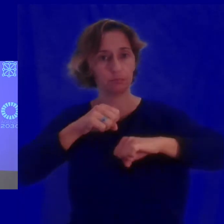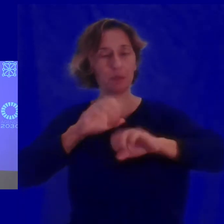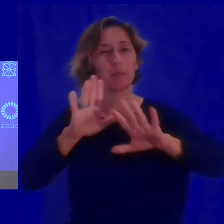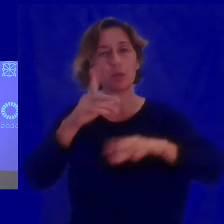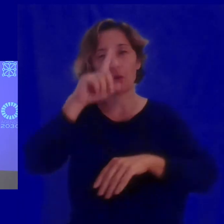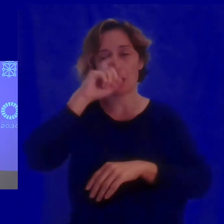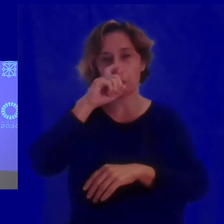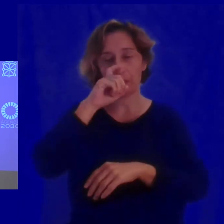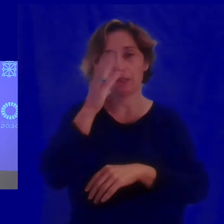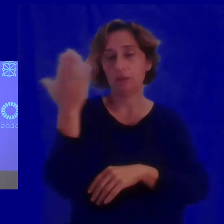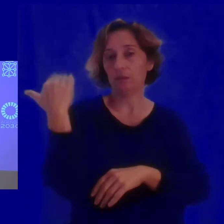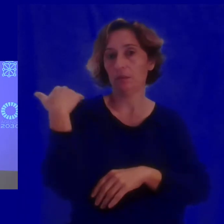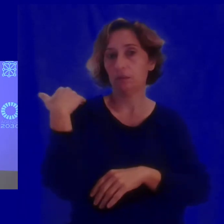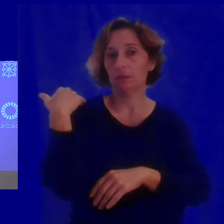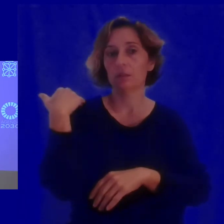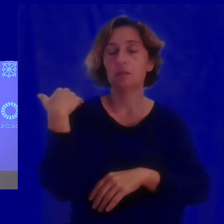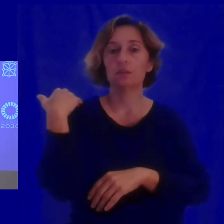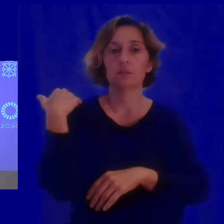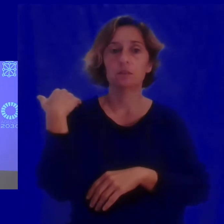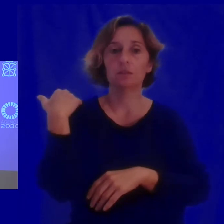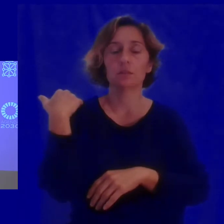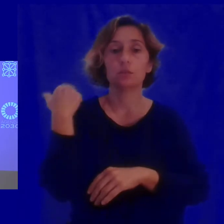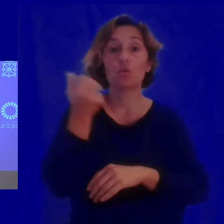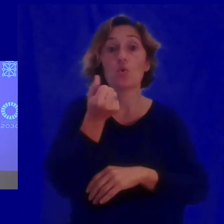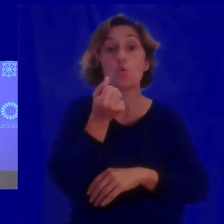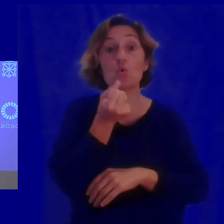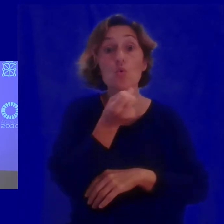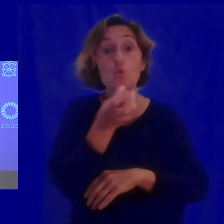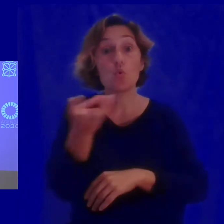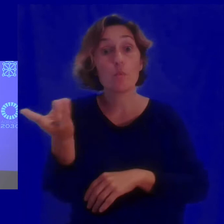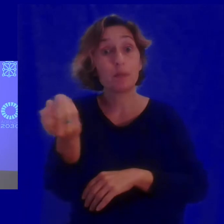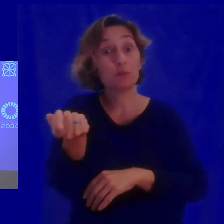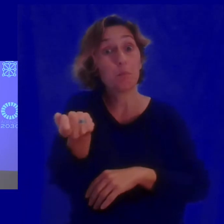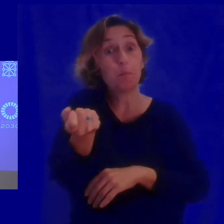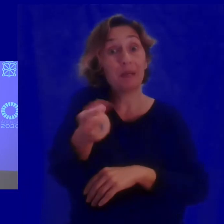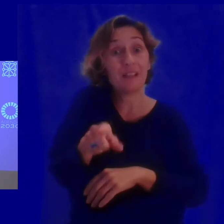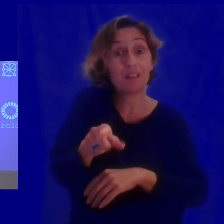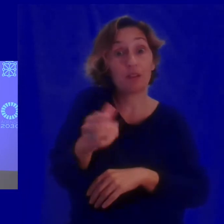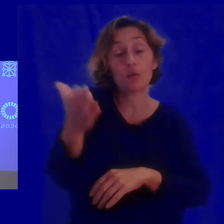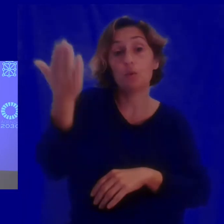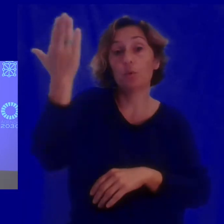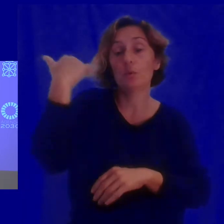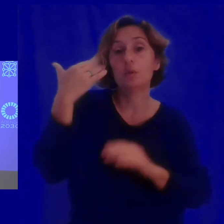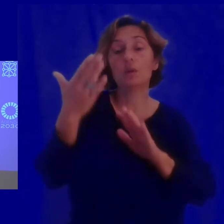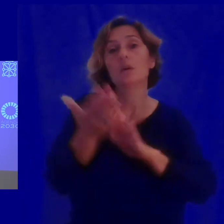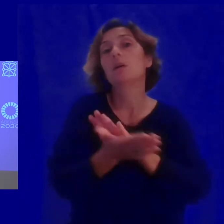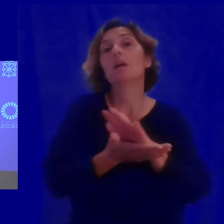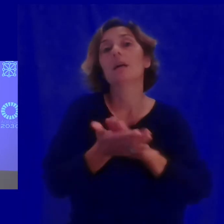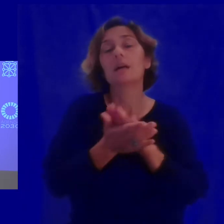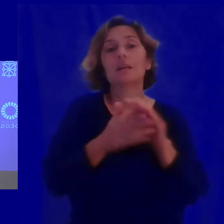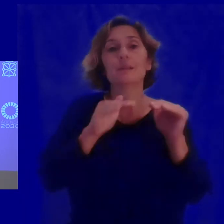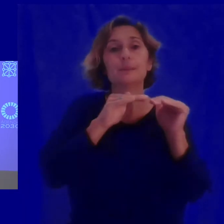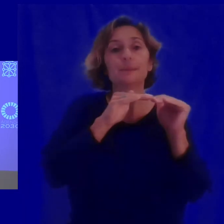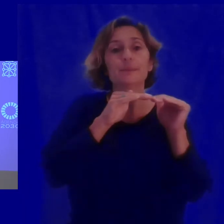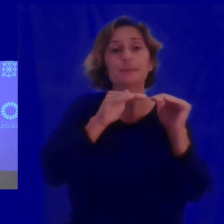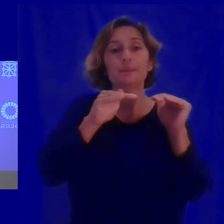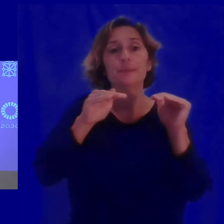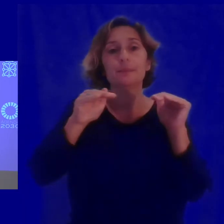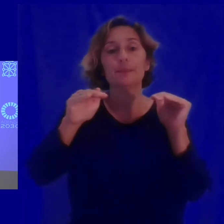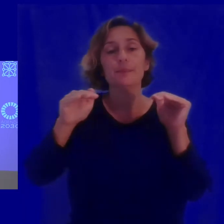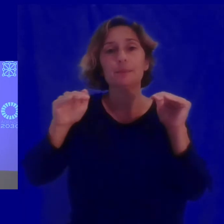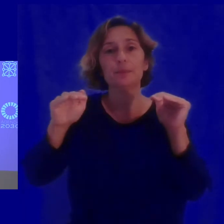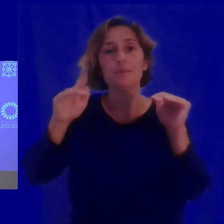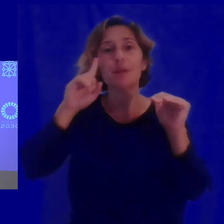recordarán, y en su momento, con números también similares, hablamos de una meseta con dientes de sierra. Y